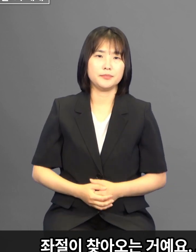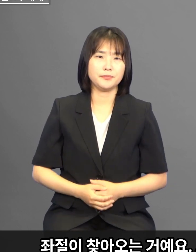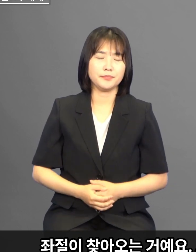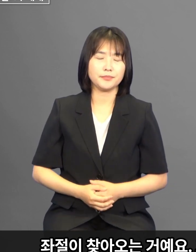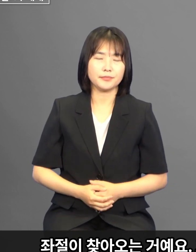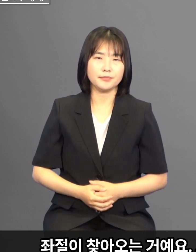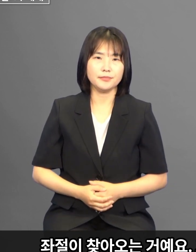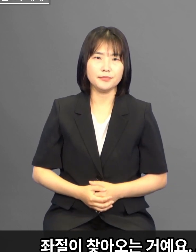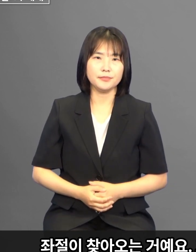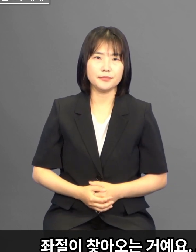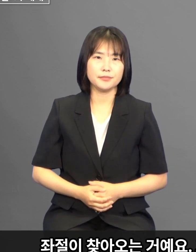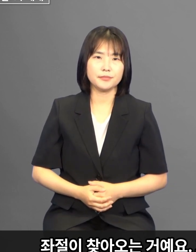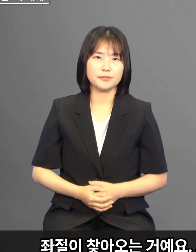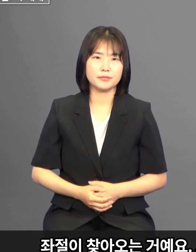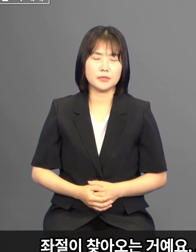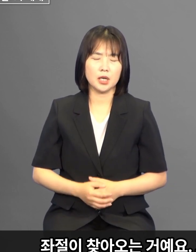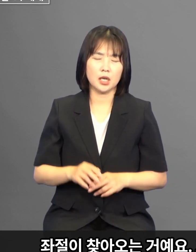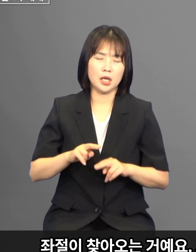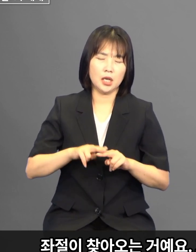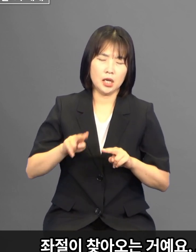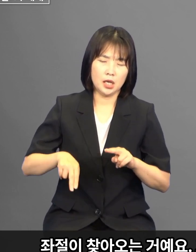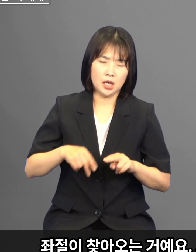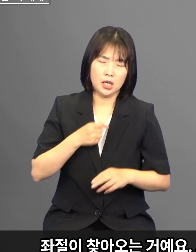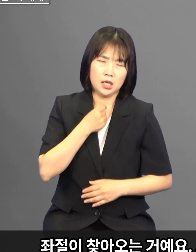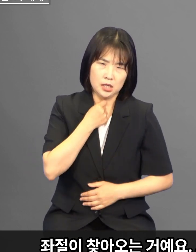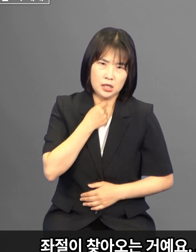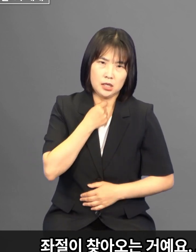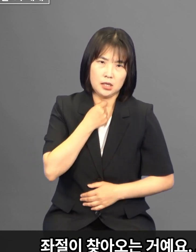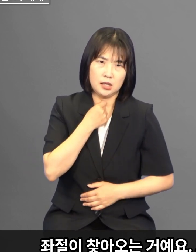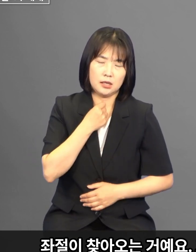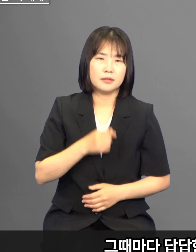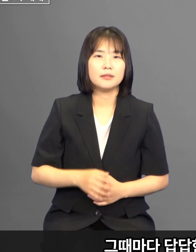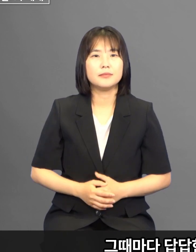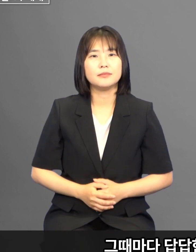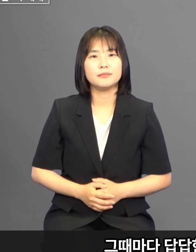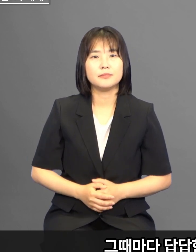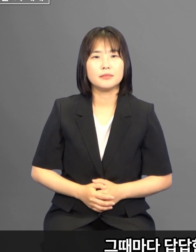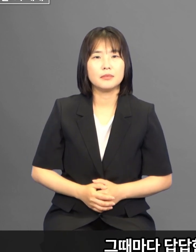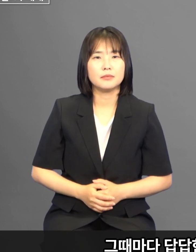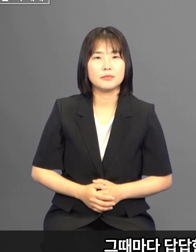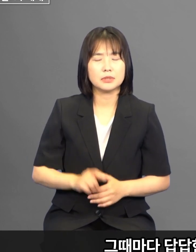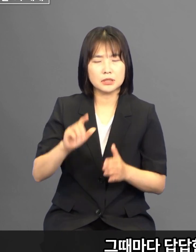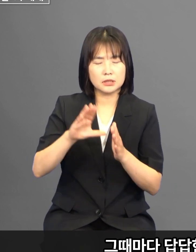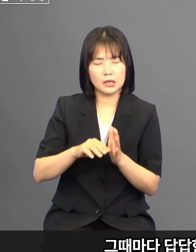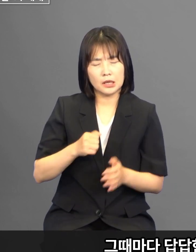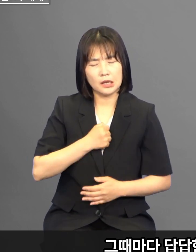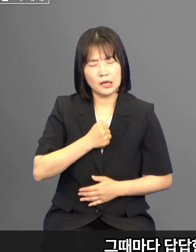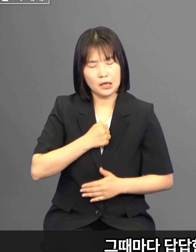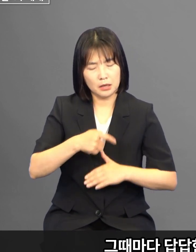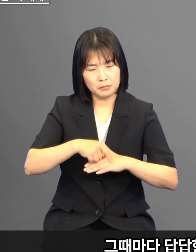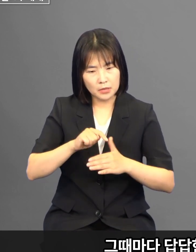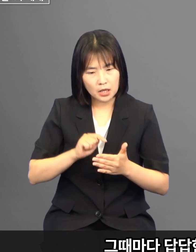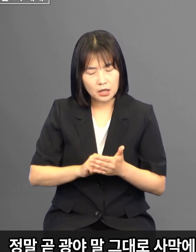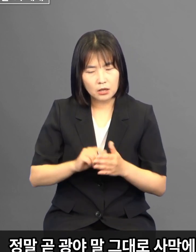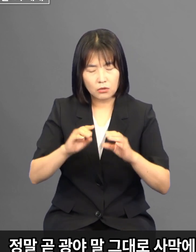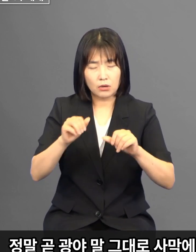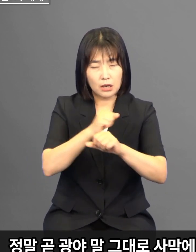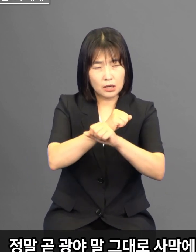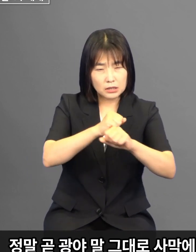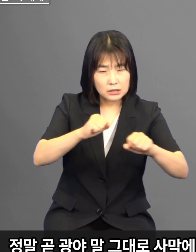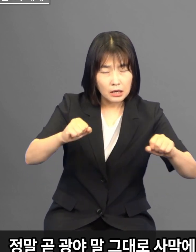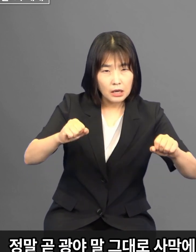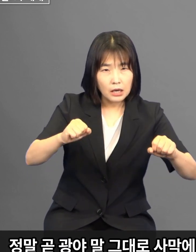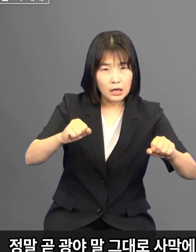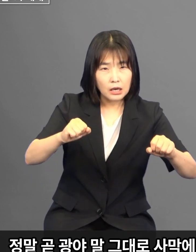좌절이 찾아오는 거예요. 그만두고 싶다는 마음이 드는 겁니다. 그때마다 답답한 마음에 광야로 나가서, 정말